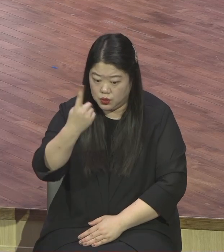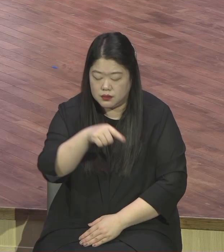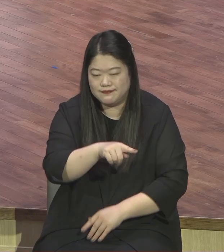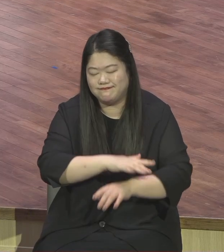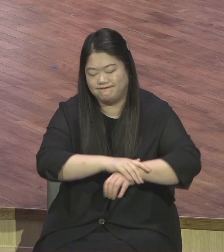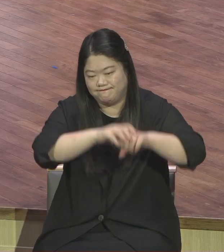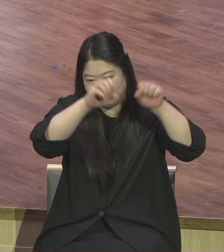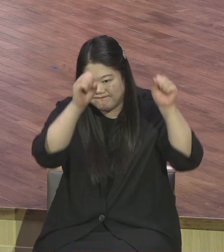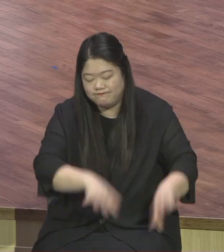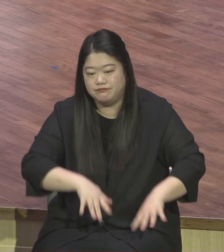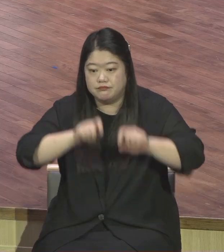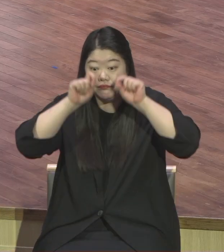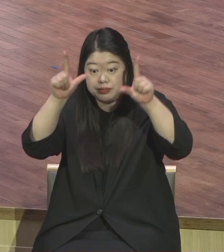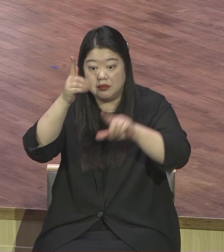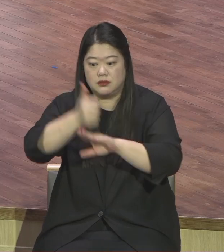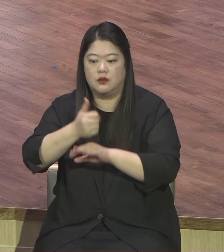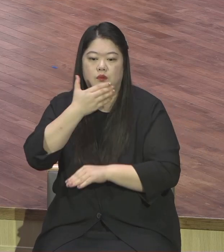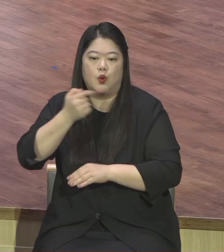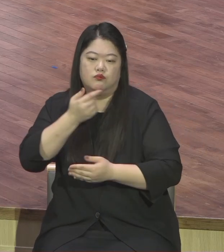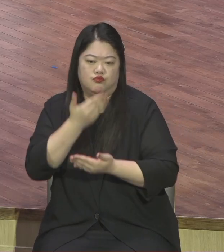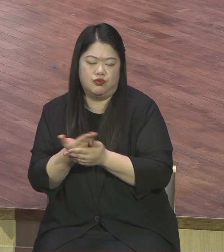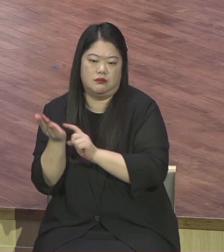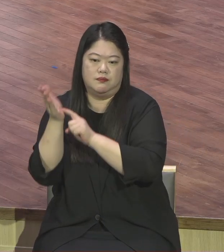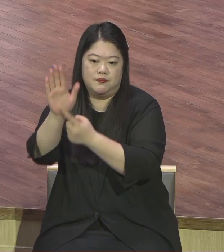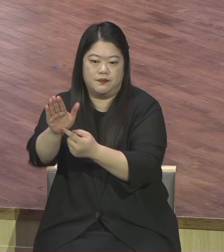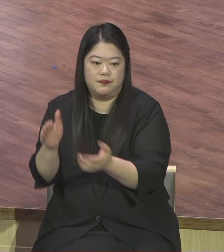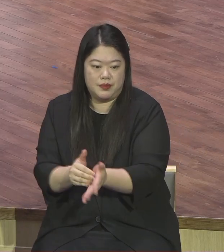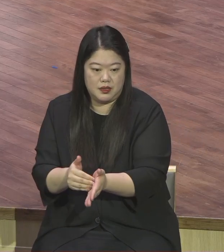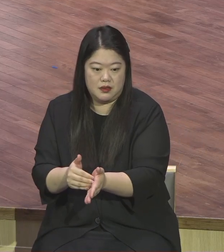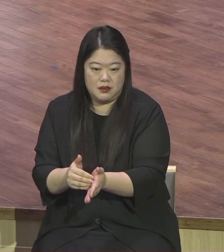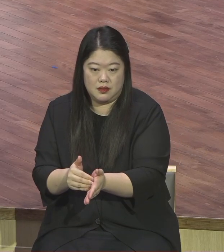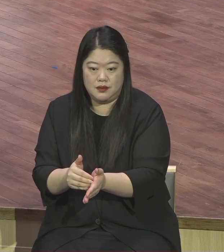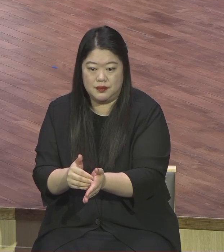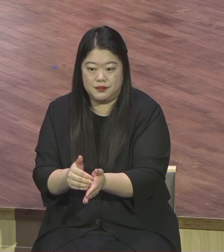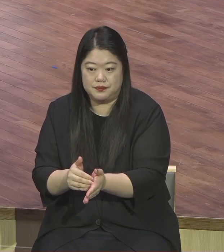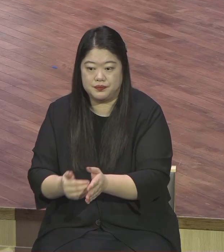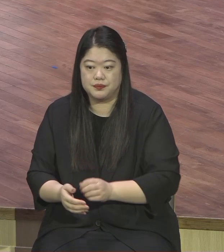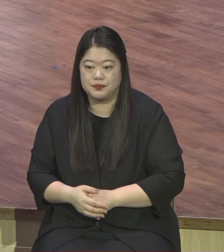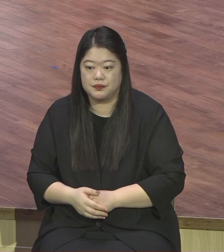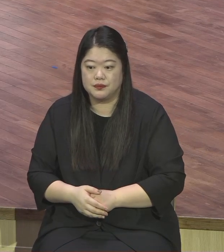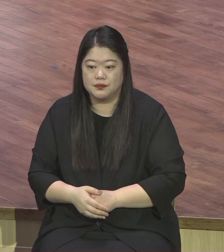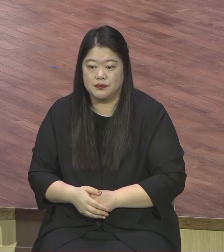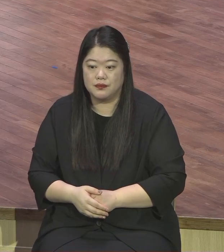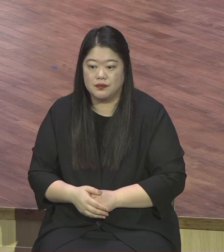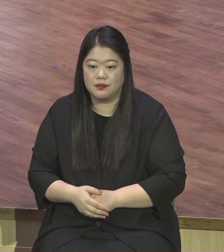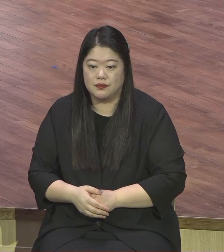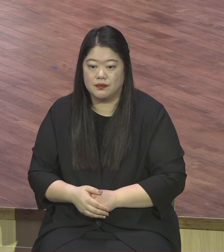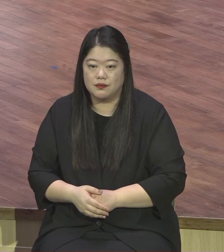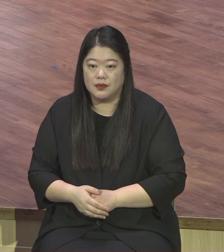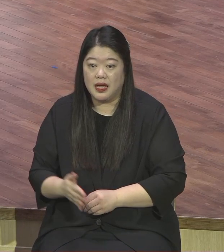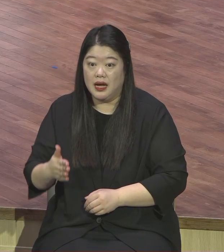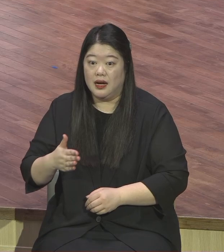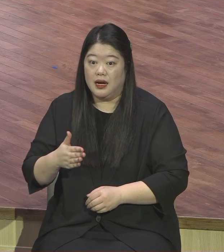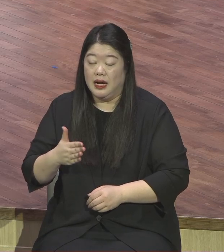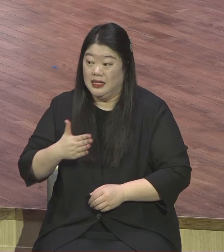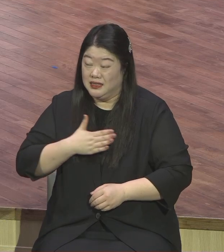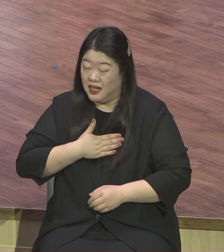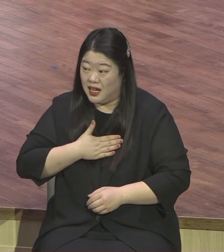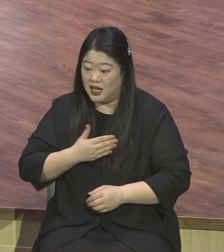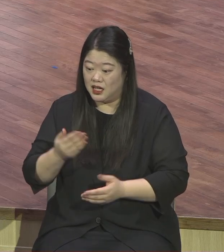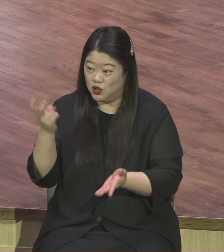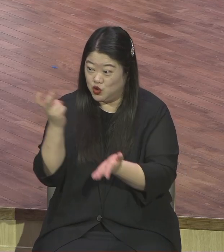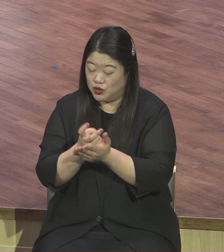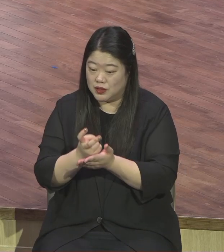다시 돌아가려고 율법으로. 그 고통스러운 저주의 율법으로 다시 돌리려고 하는